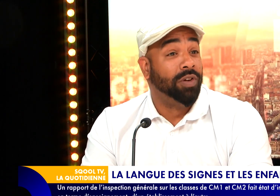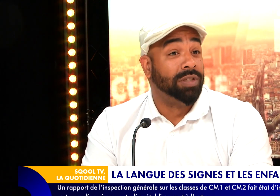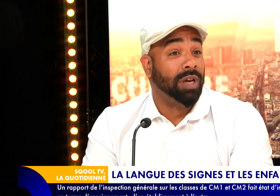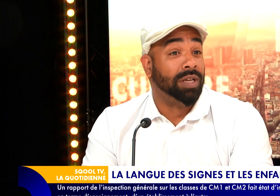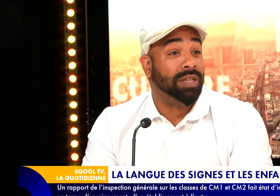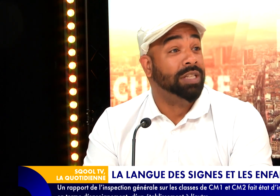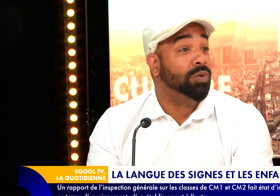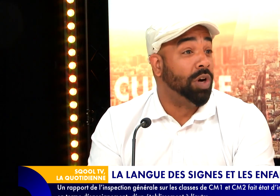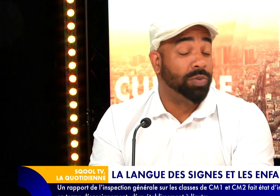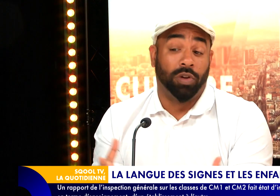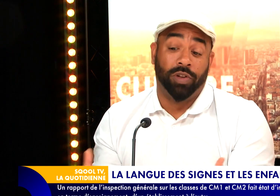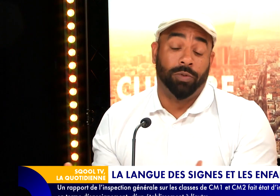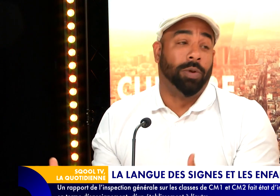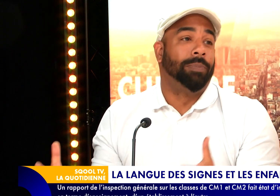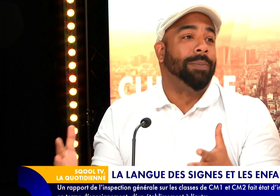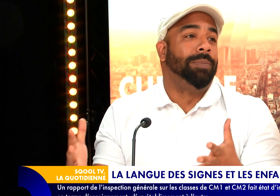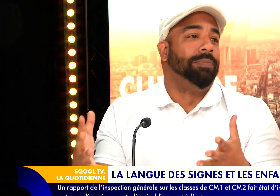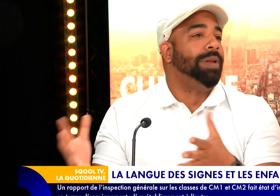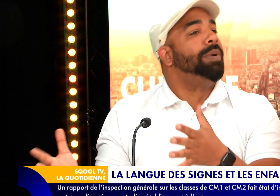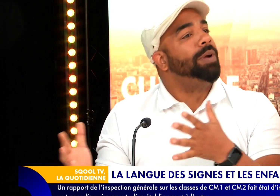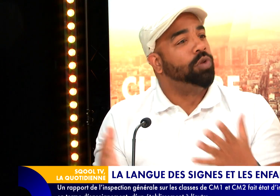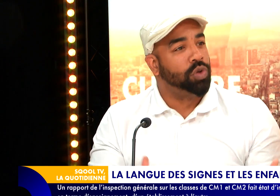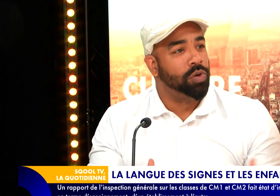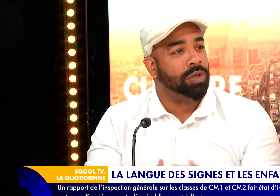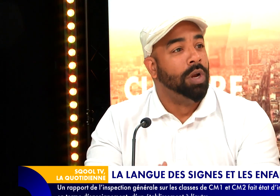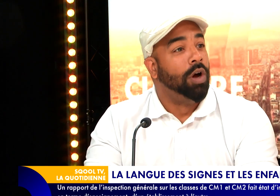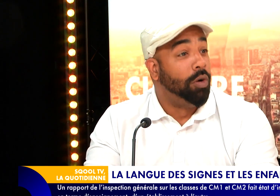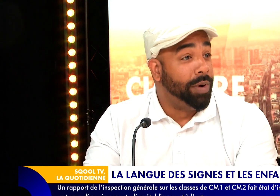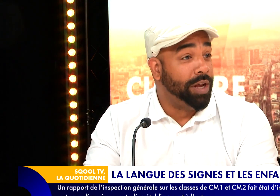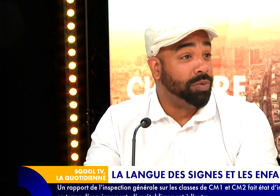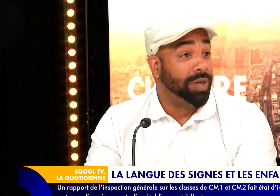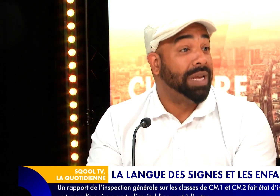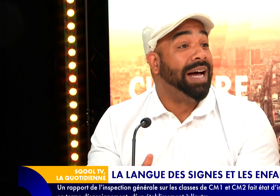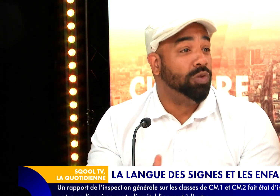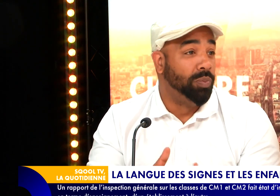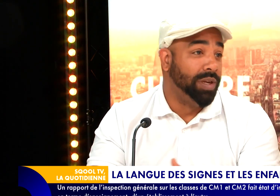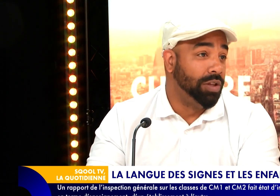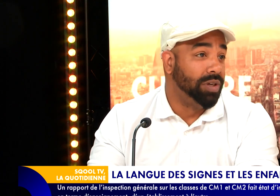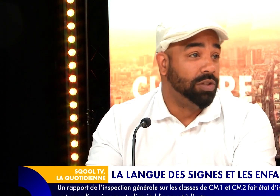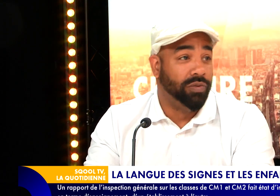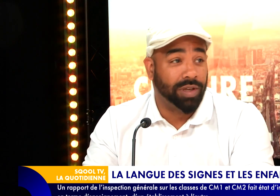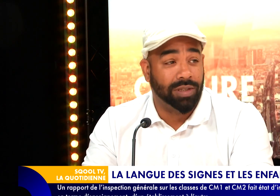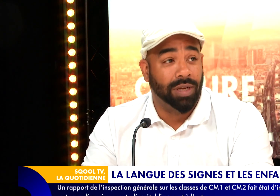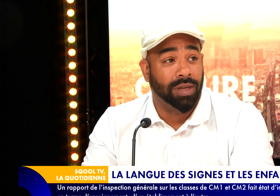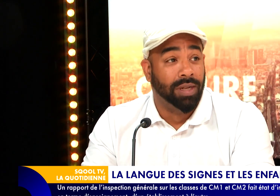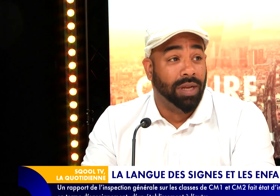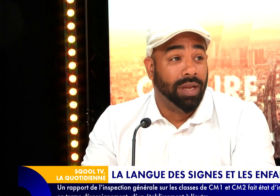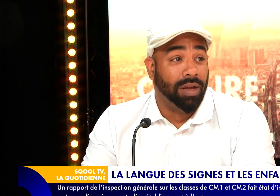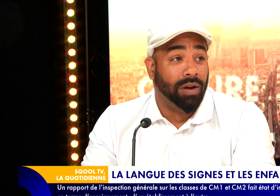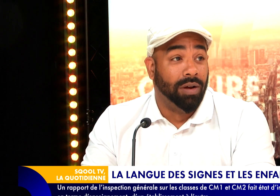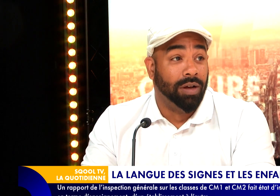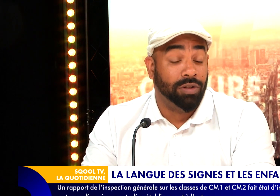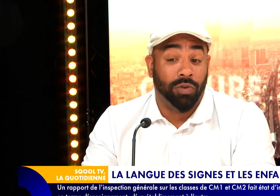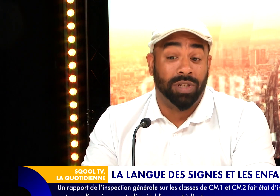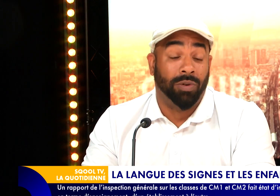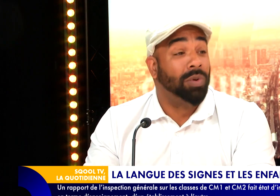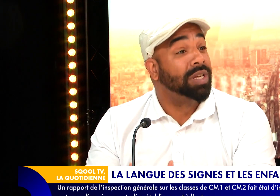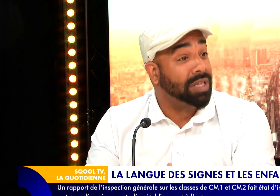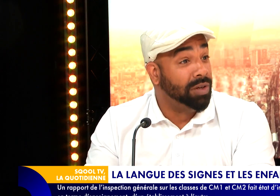fait, ça les décourage, parce qu'en fait, il faut mettre pas mal de choses en place pour être accompagné dans les universités. Et souvent, c'est vraiment très, très